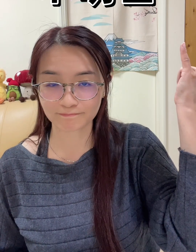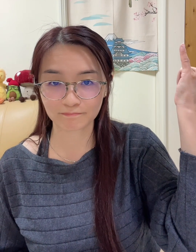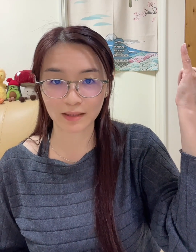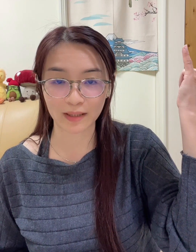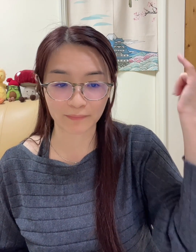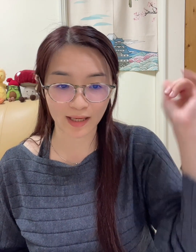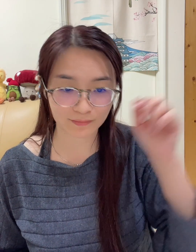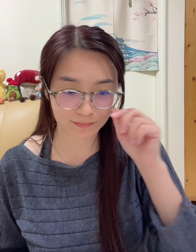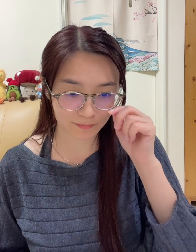不明白。